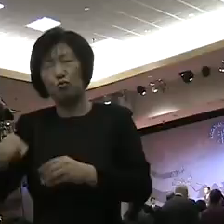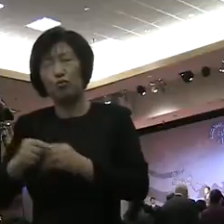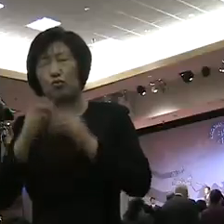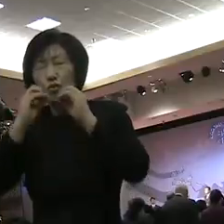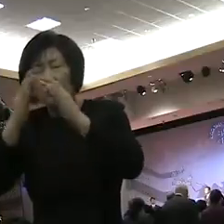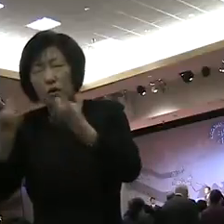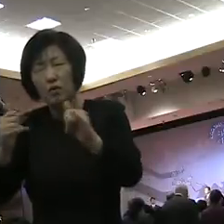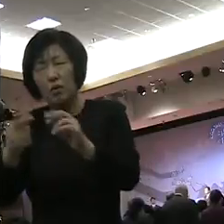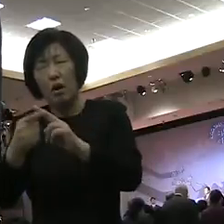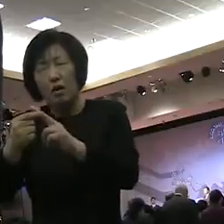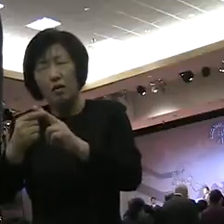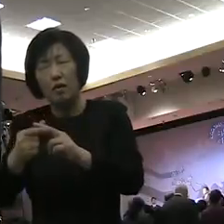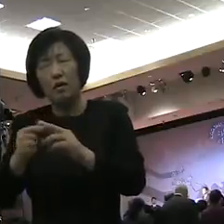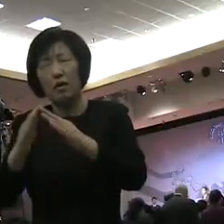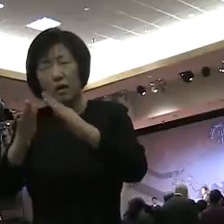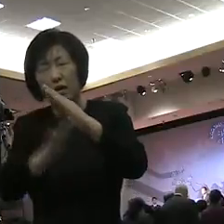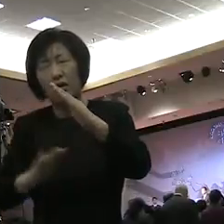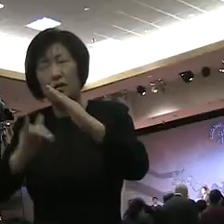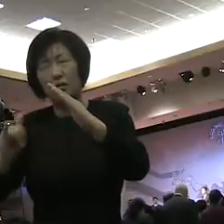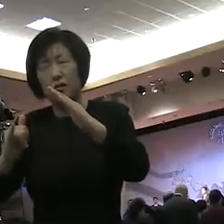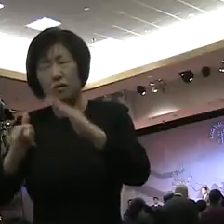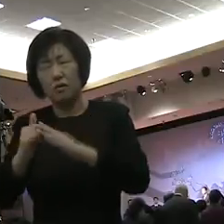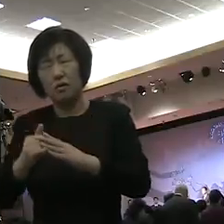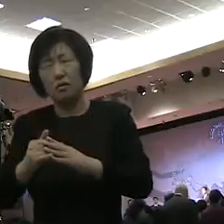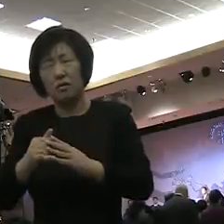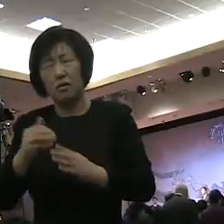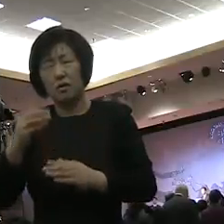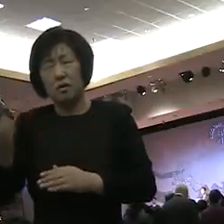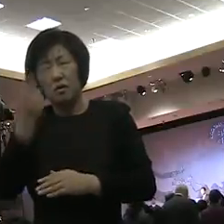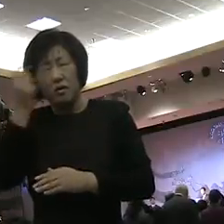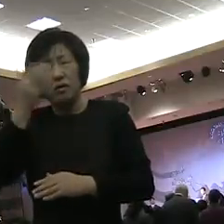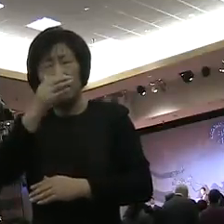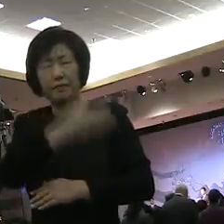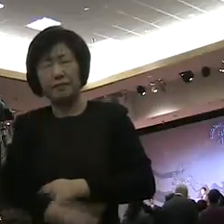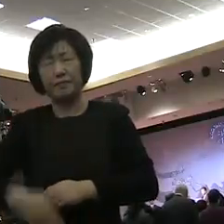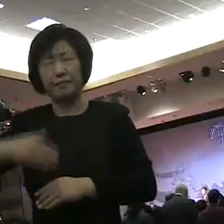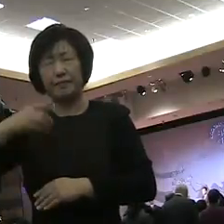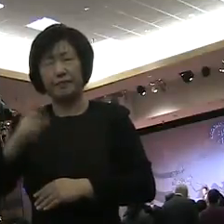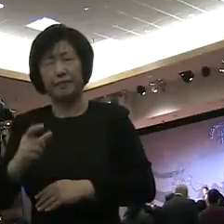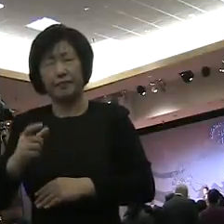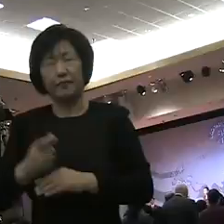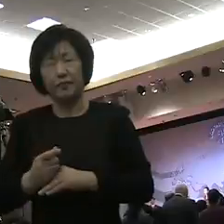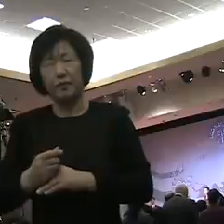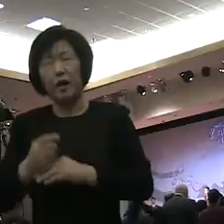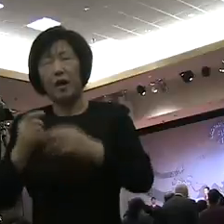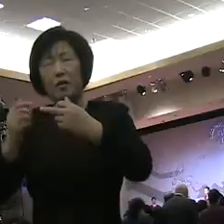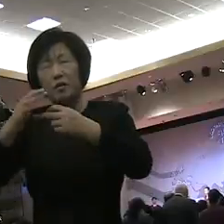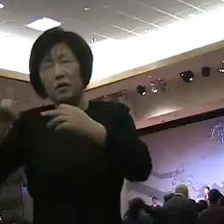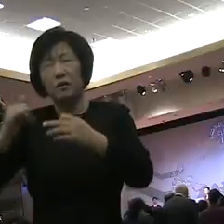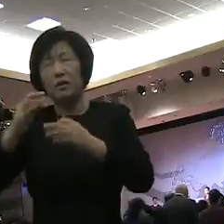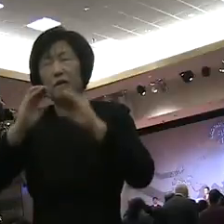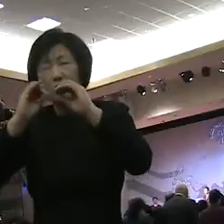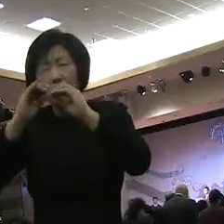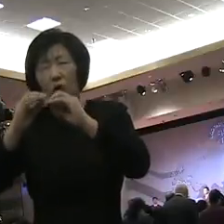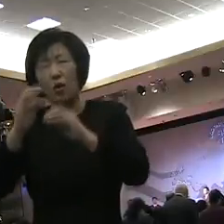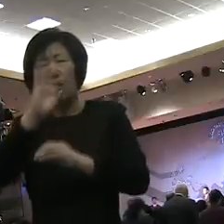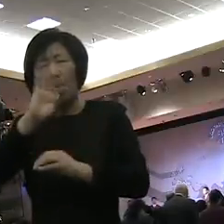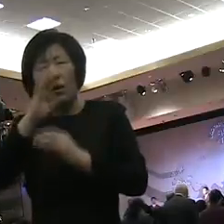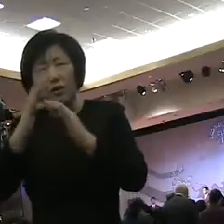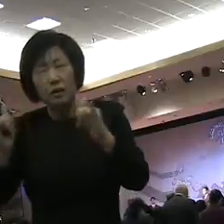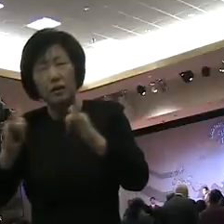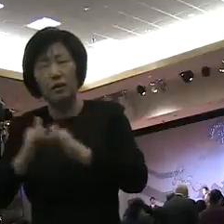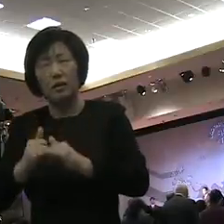우리 선교사님과 그 가족들의 영육간의 강건을 늘 지켜주시옵시고 또한 12명의 선교 훈련생들이 주님의 나라